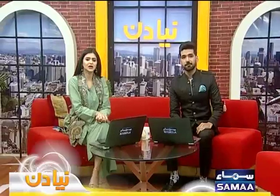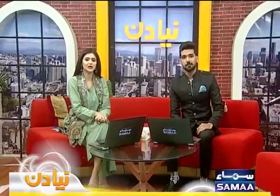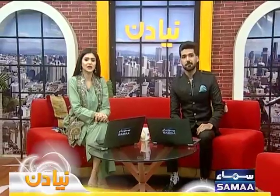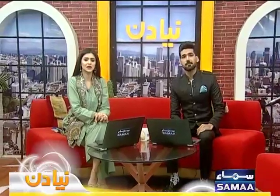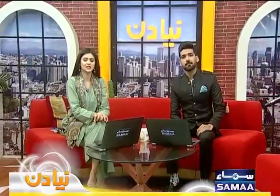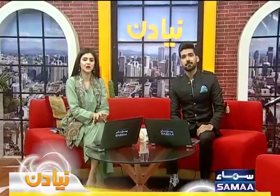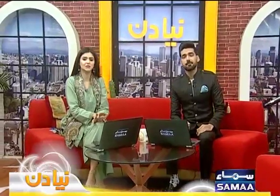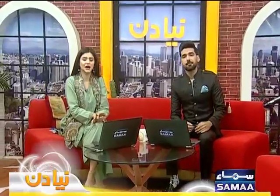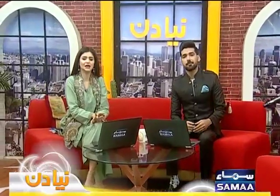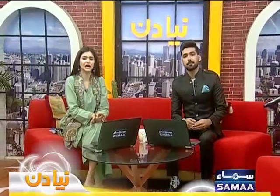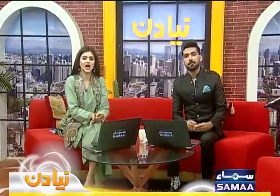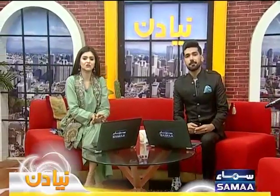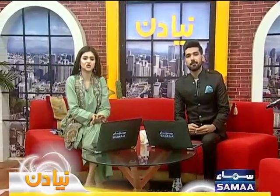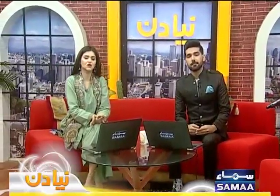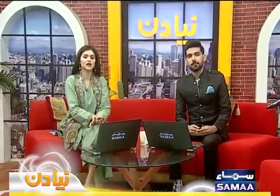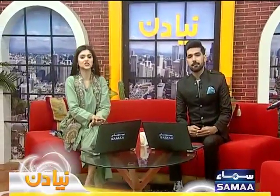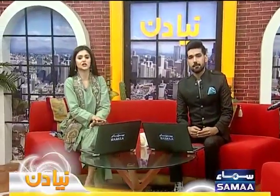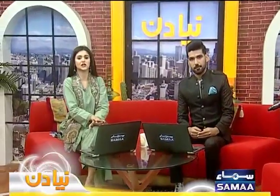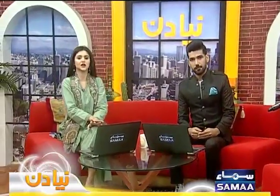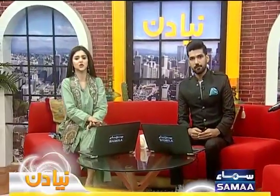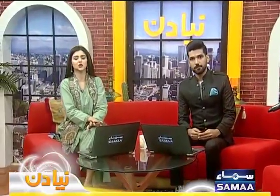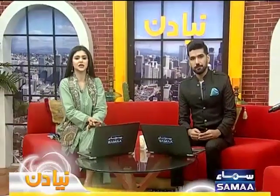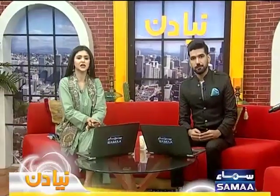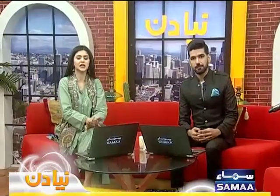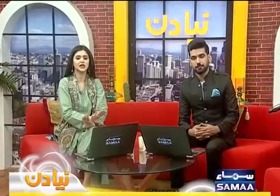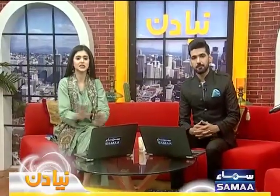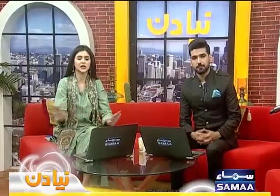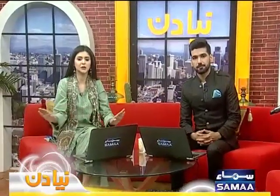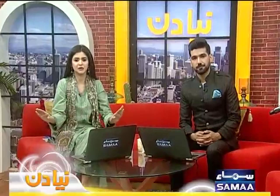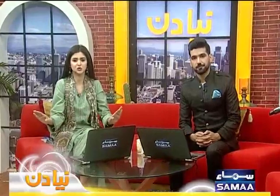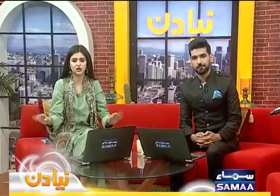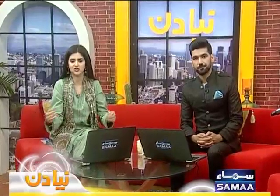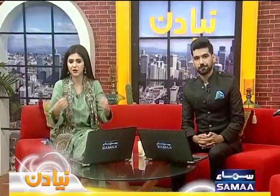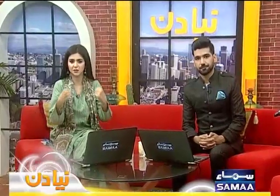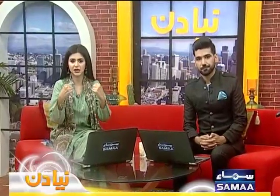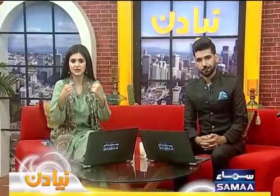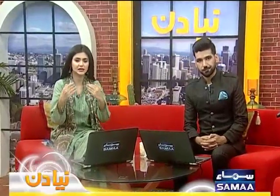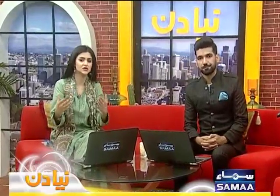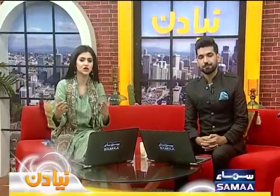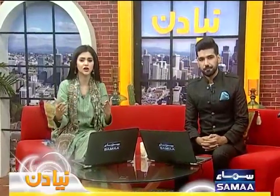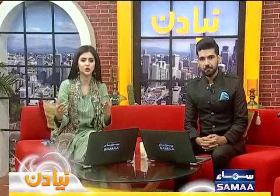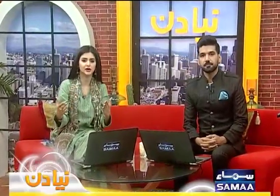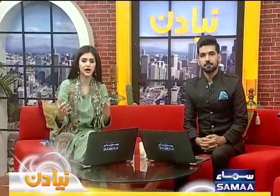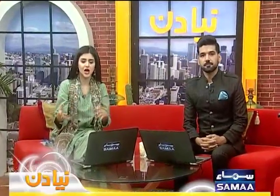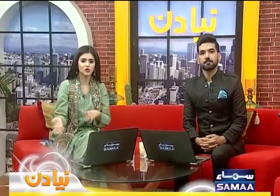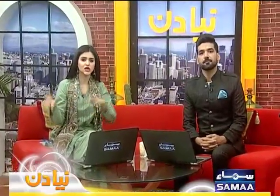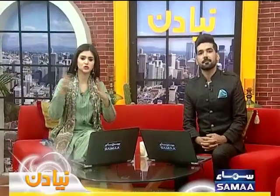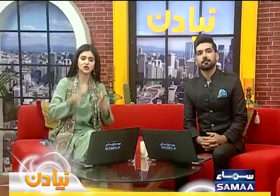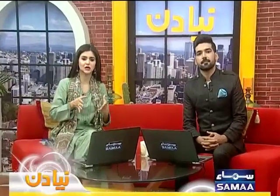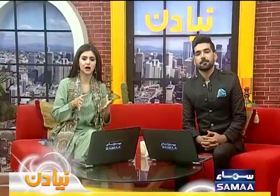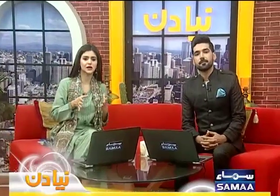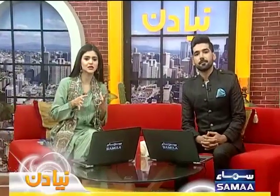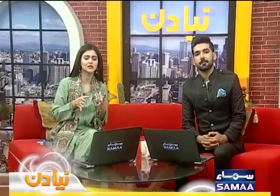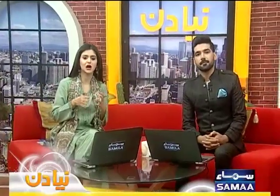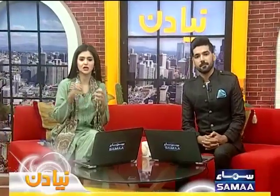एंड आपको बताएं कि जब हम बैंक अकाउंट खुलवाने जाते हैं तो होता ये है कि कई सारे पेपर्स होते हैं जिन पर हमने सिग्नेचर करने होते हैं। उसके कुछ